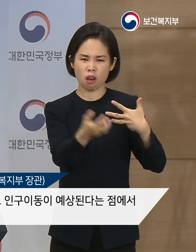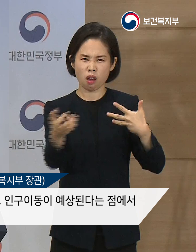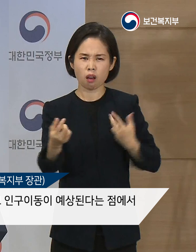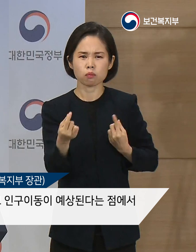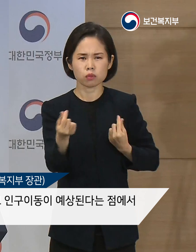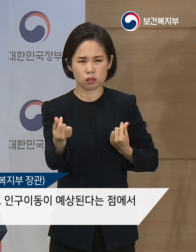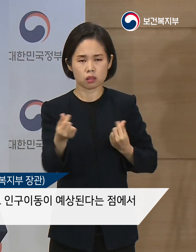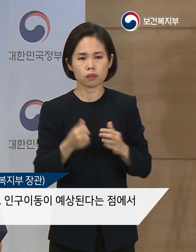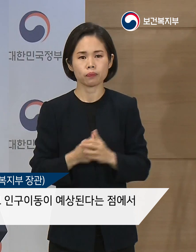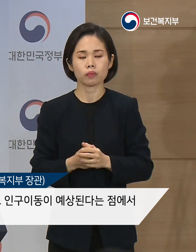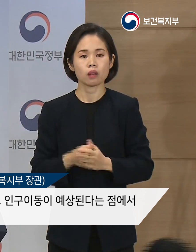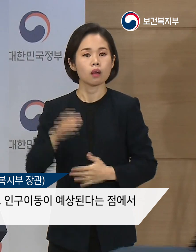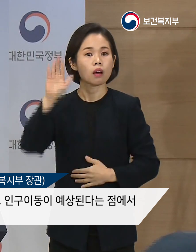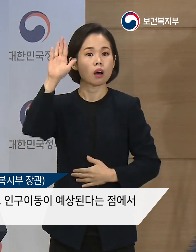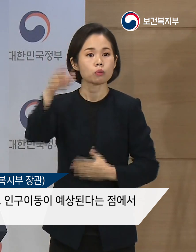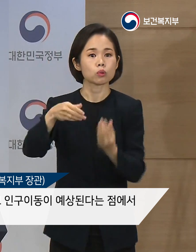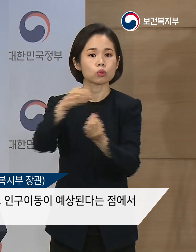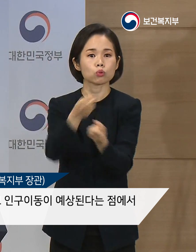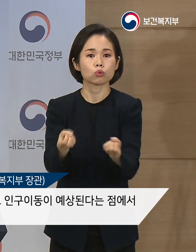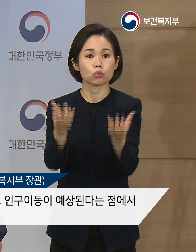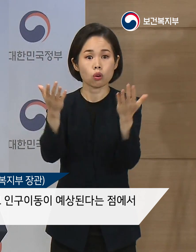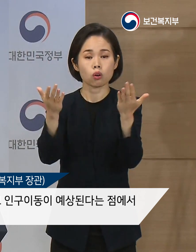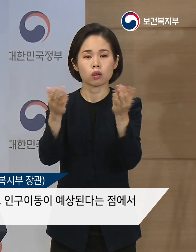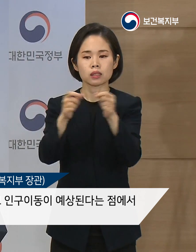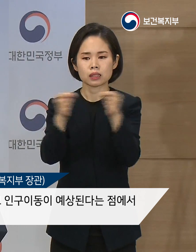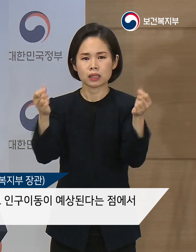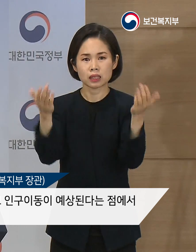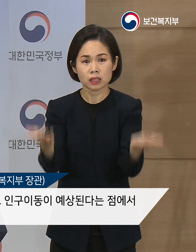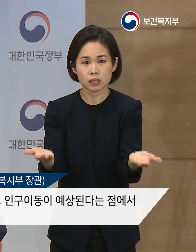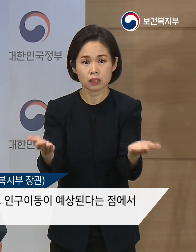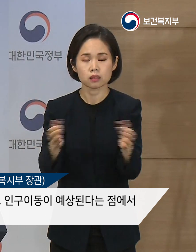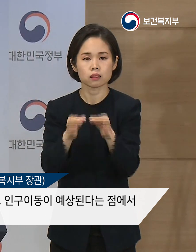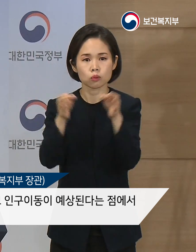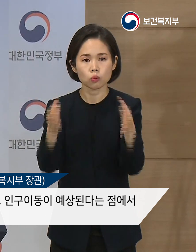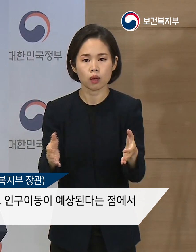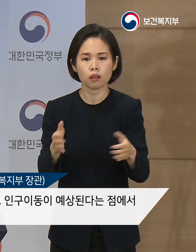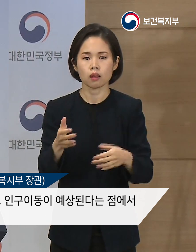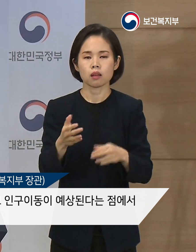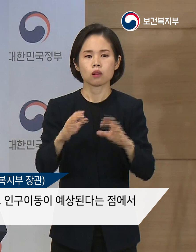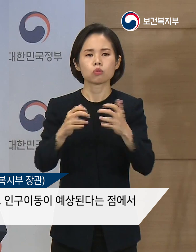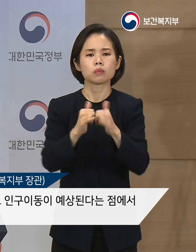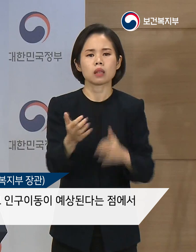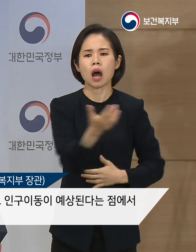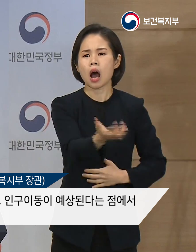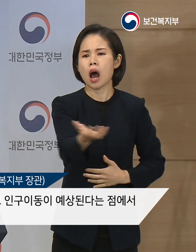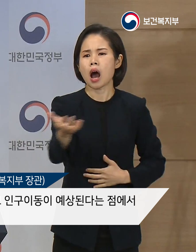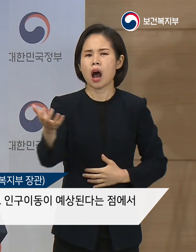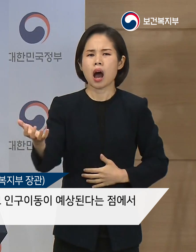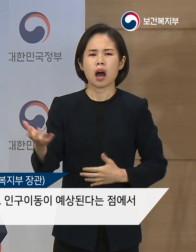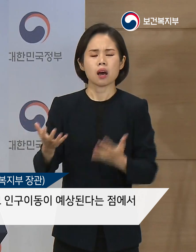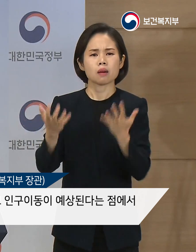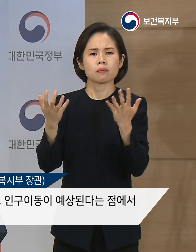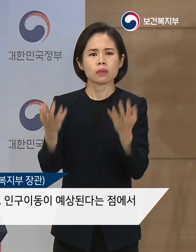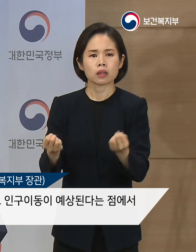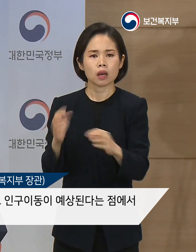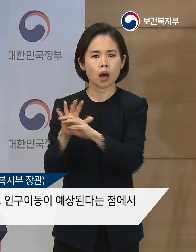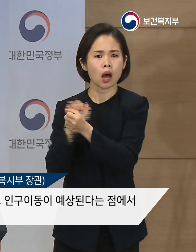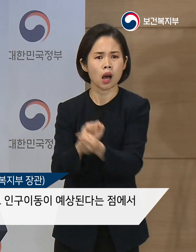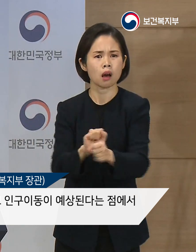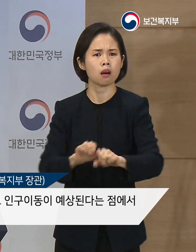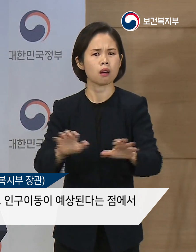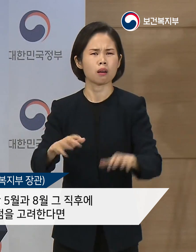특히 다가오는 추석 연휴 기간은 대규모 인구 이동이 예상된다는 점에서 가장 큰 위험